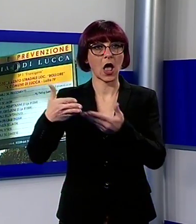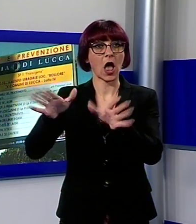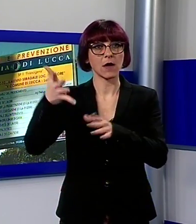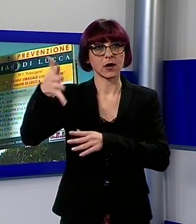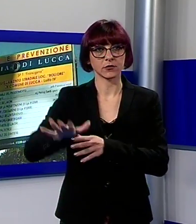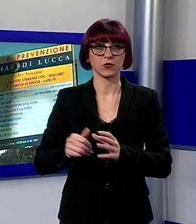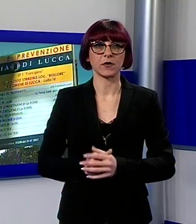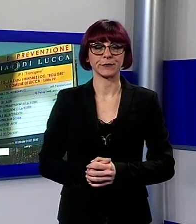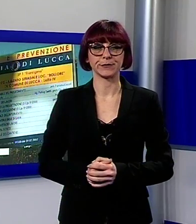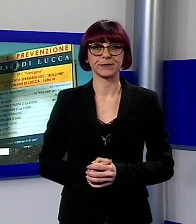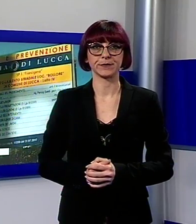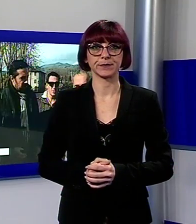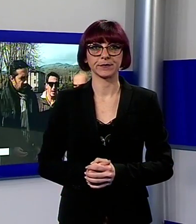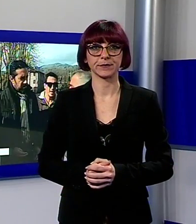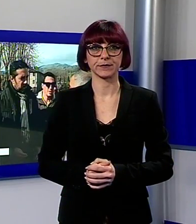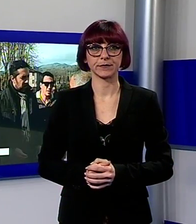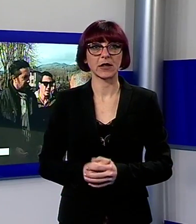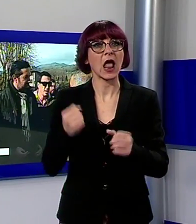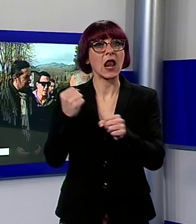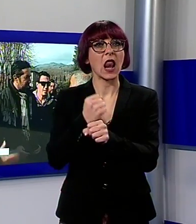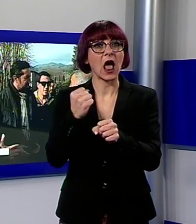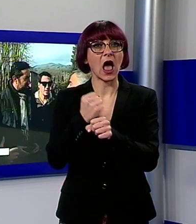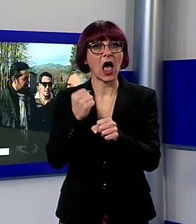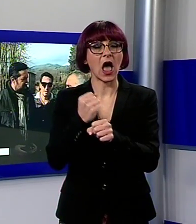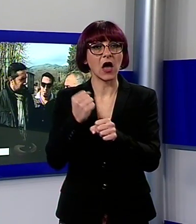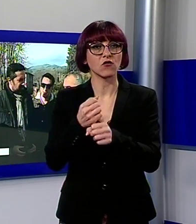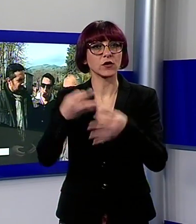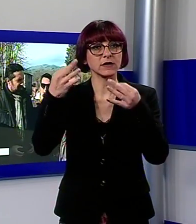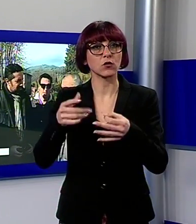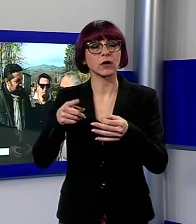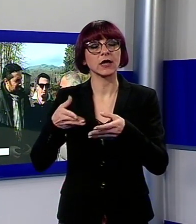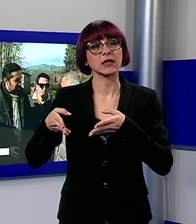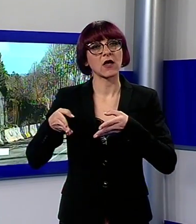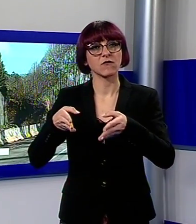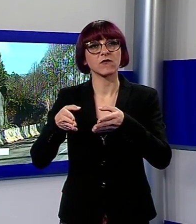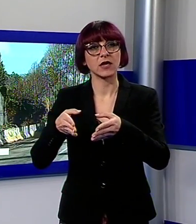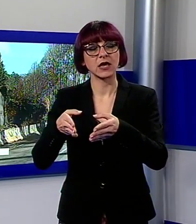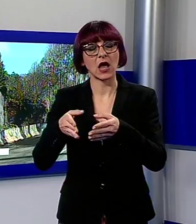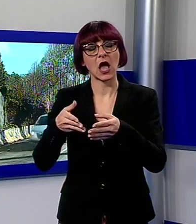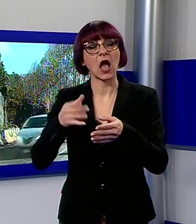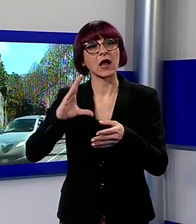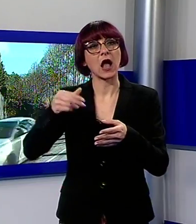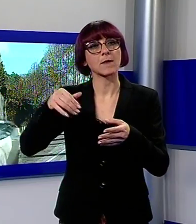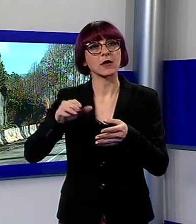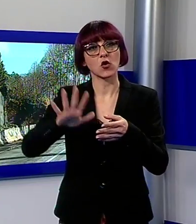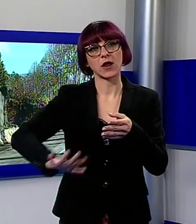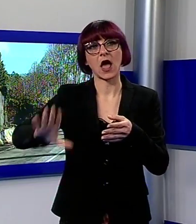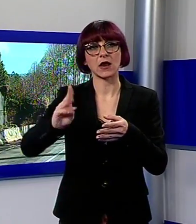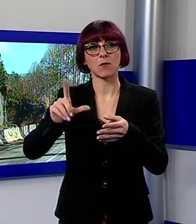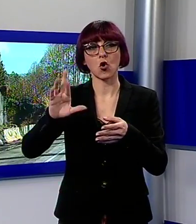stato aperto il cantiere per i lavori di ampliamento e messa in sicurezza della via Percamaiore in località Bollore, al confine fra Lucca